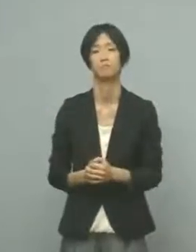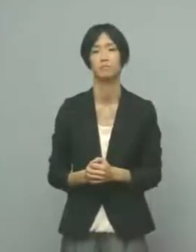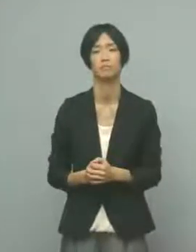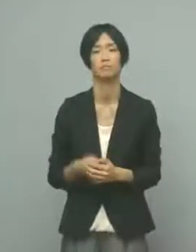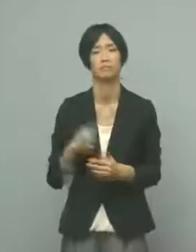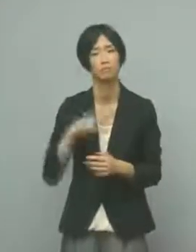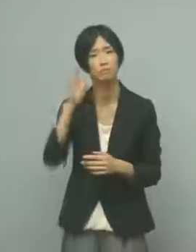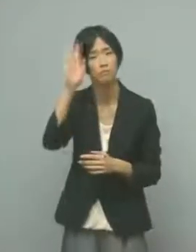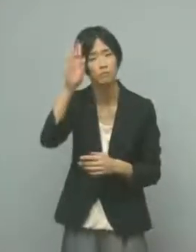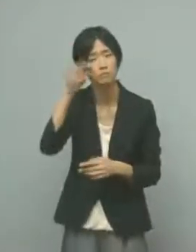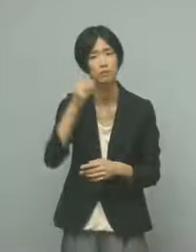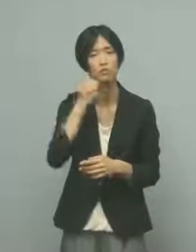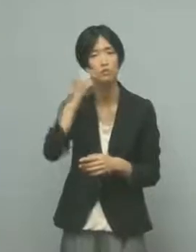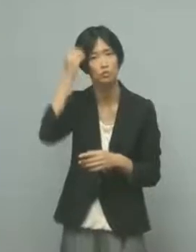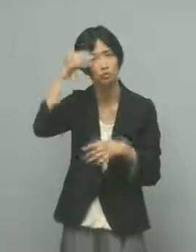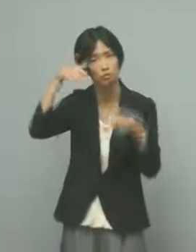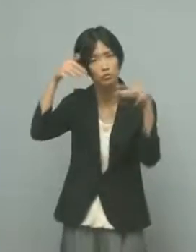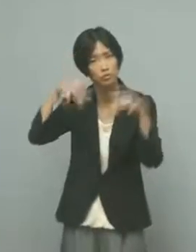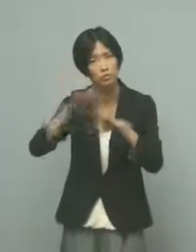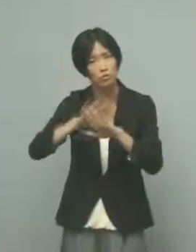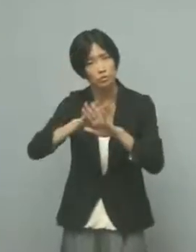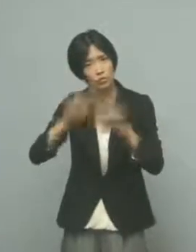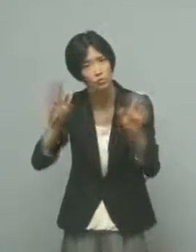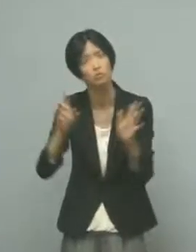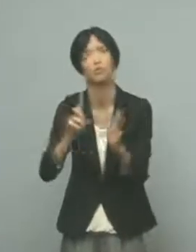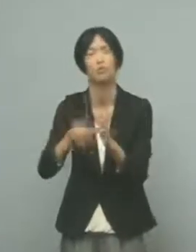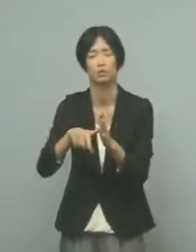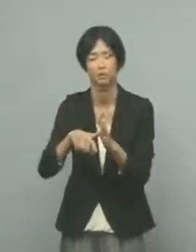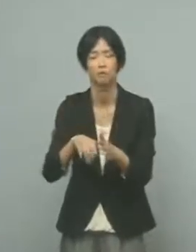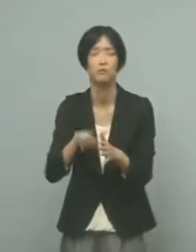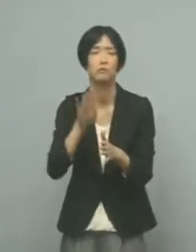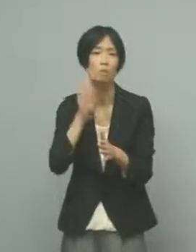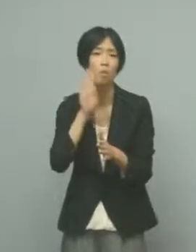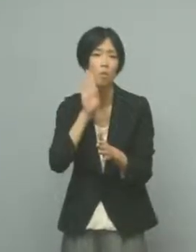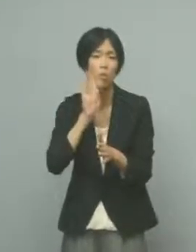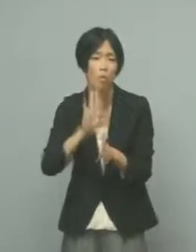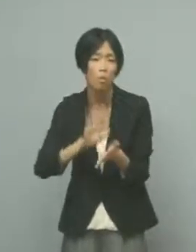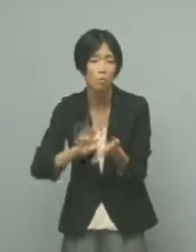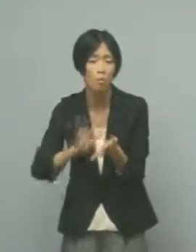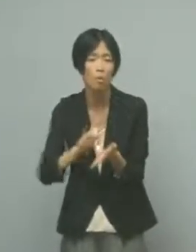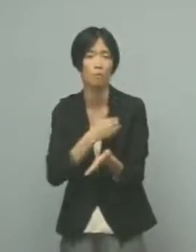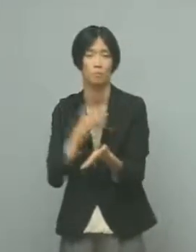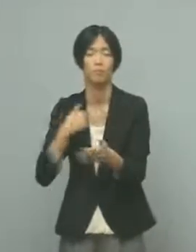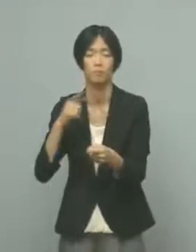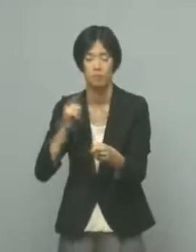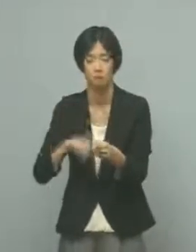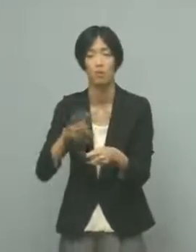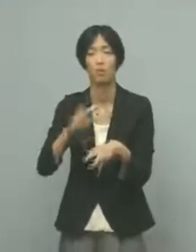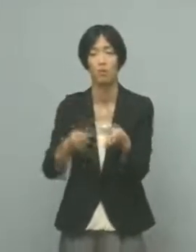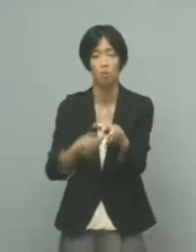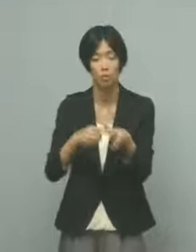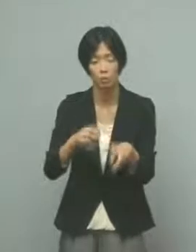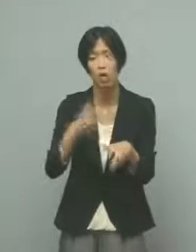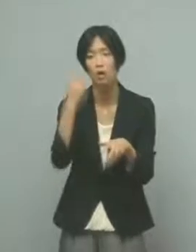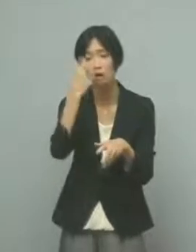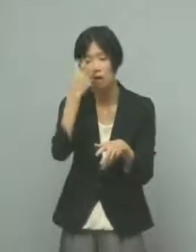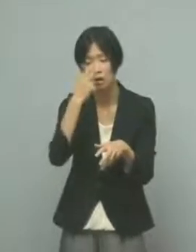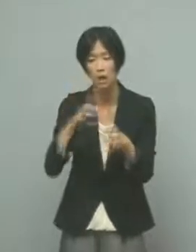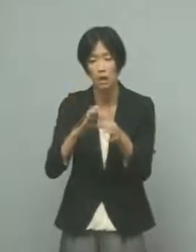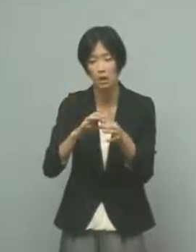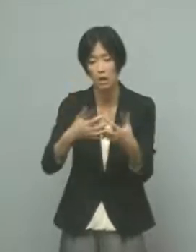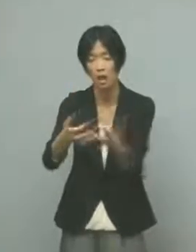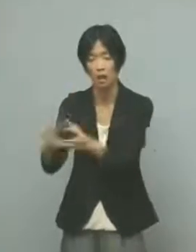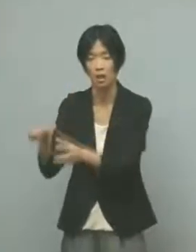ては梅雨入りの時期に向けてスムーズに運用を開始できるよう市町村や関係機関と連携を図